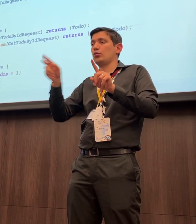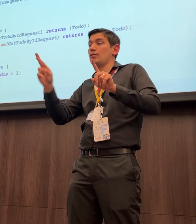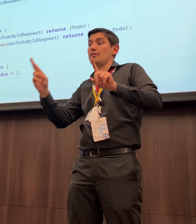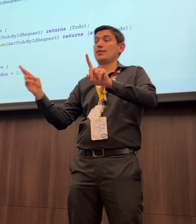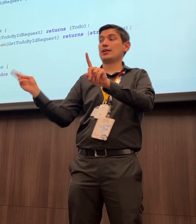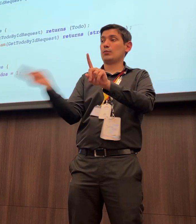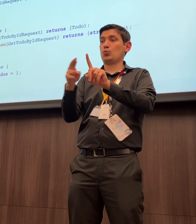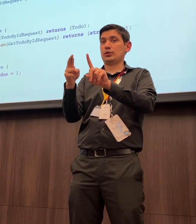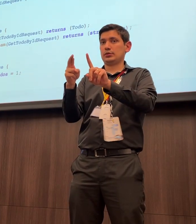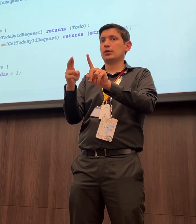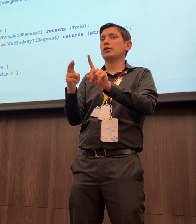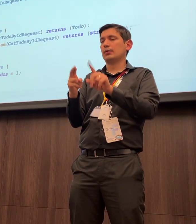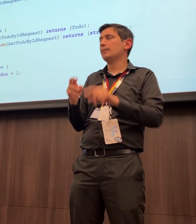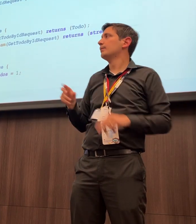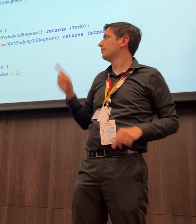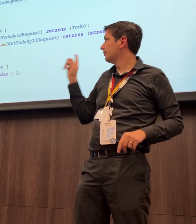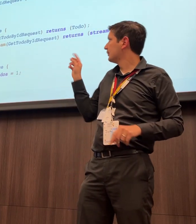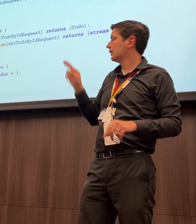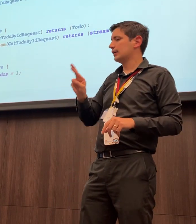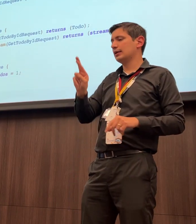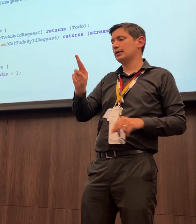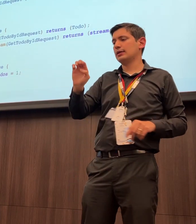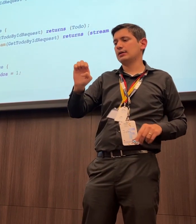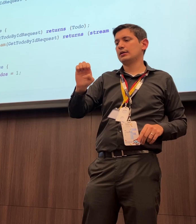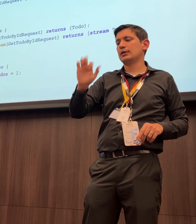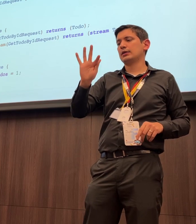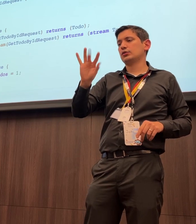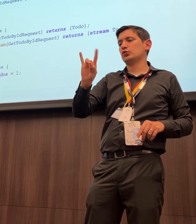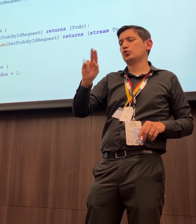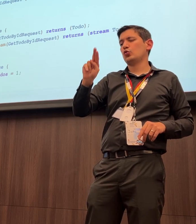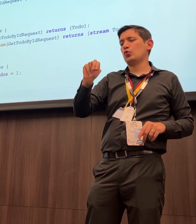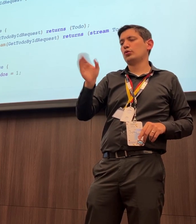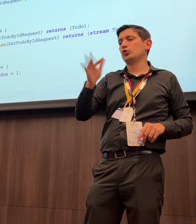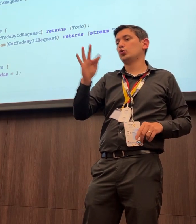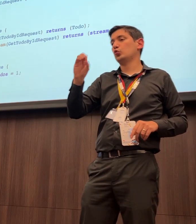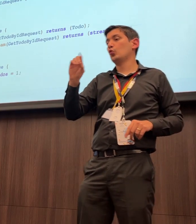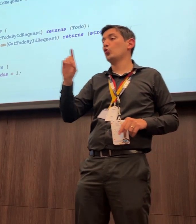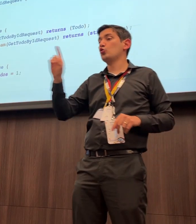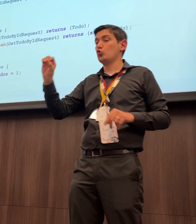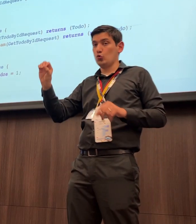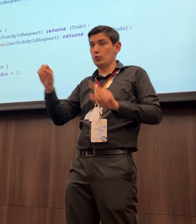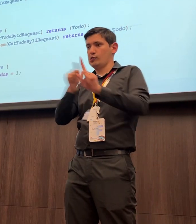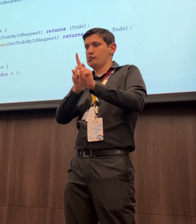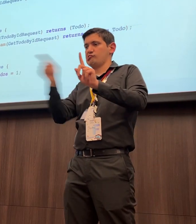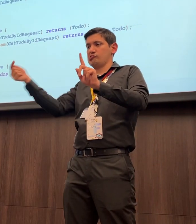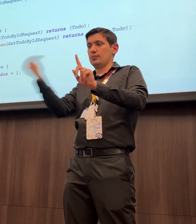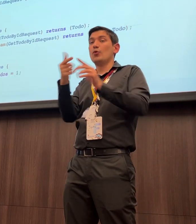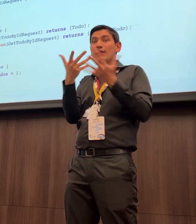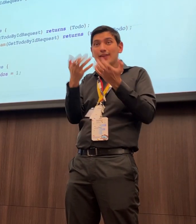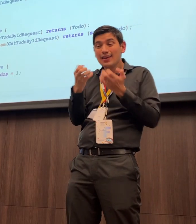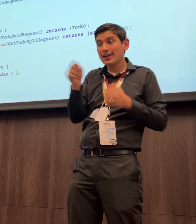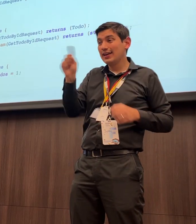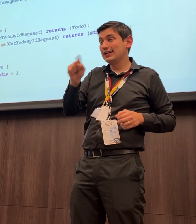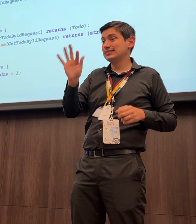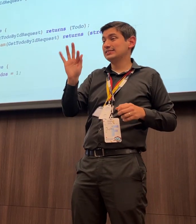respuesta, vamos a poner returns to do. Pero si queremos que el servidor nos empiece a streamear esa respuesta, simplemente lo